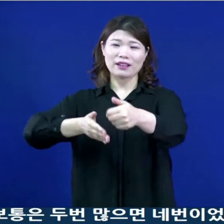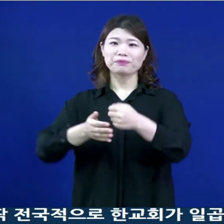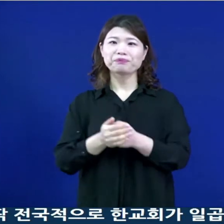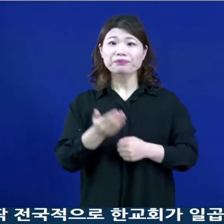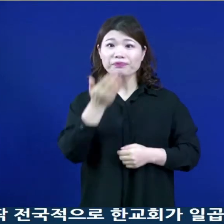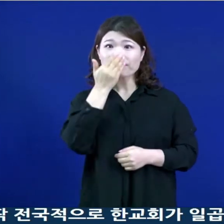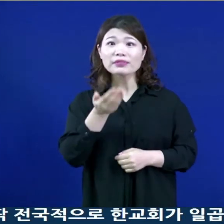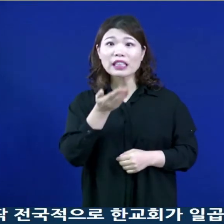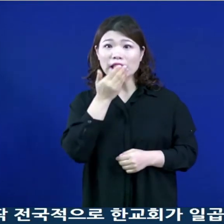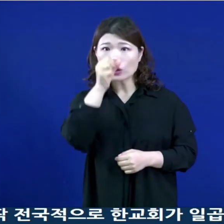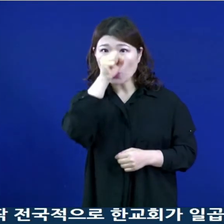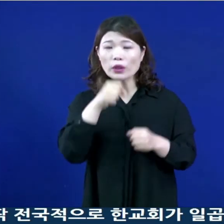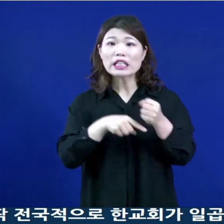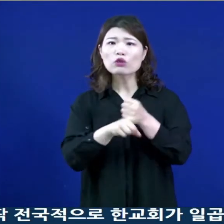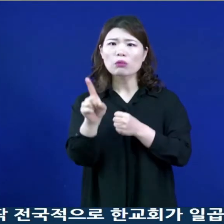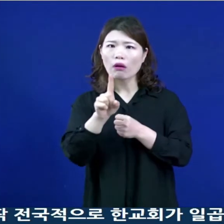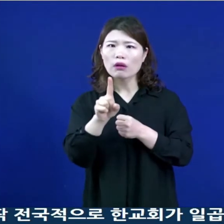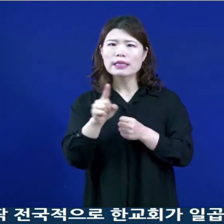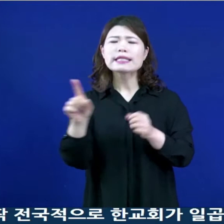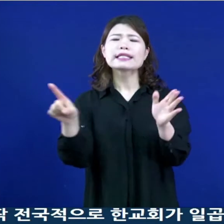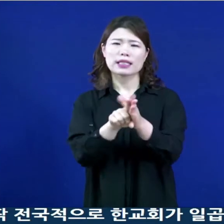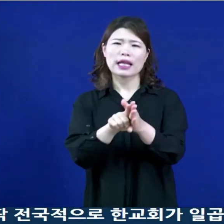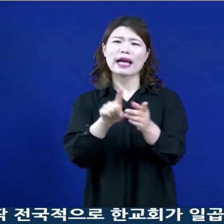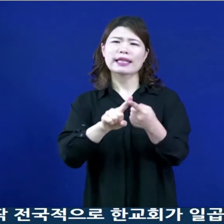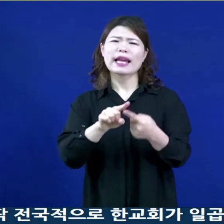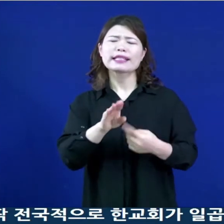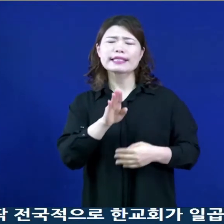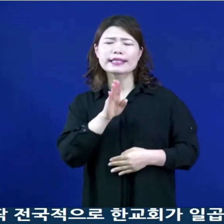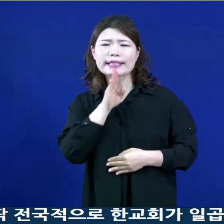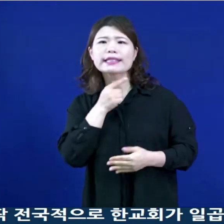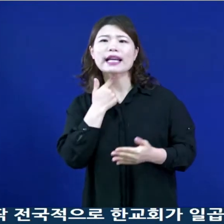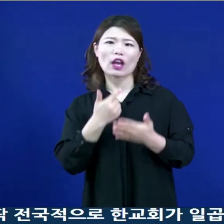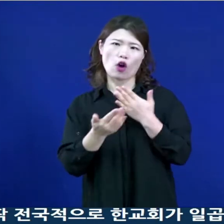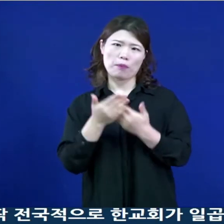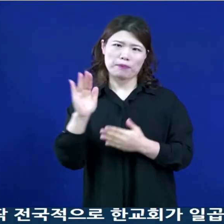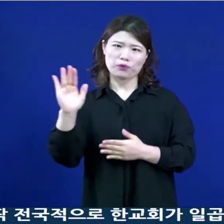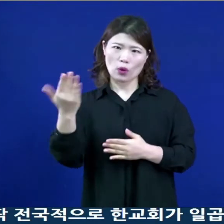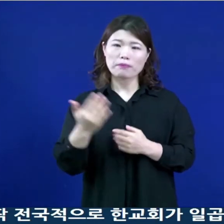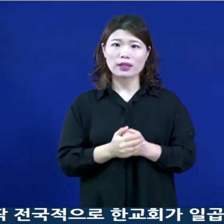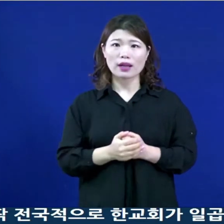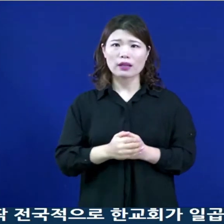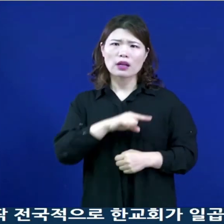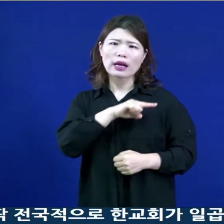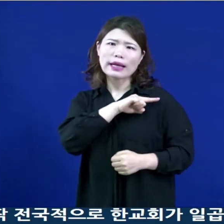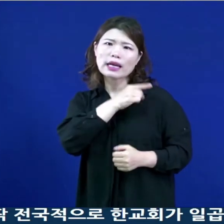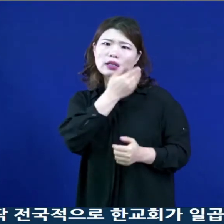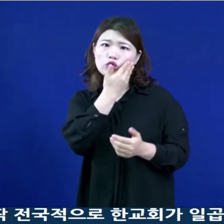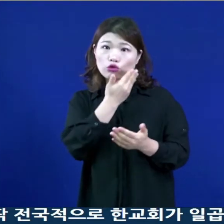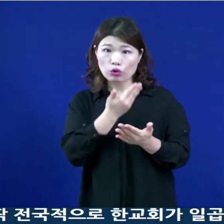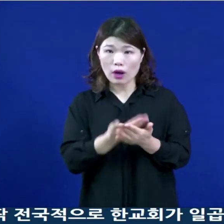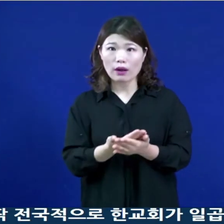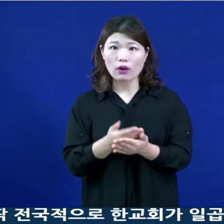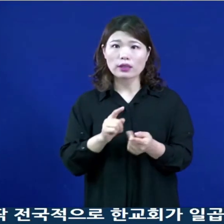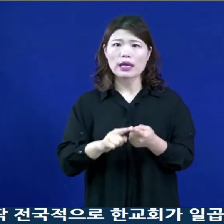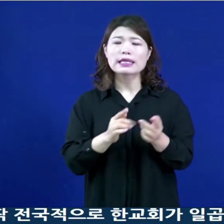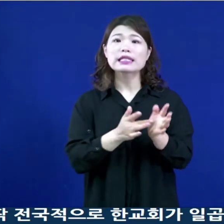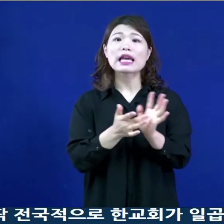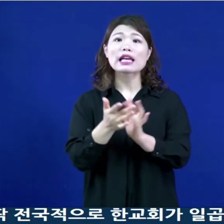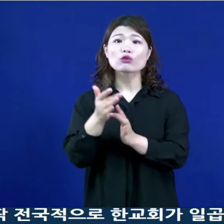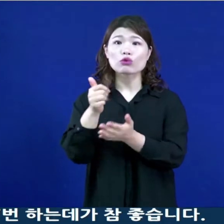이유는 신앙의 진수를 경험하기 때문입니다. 신앙의 가장 중요한 부분,